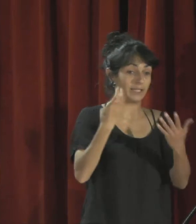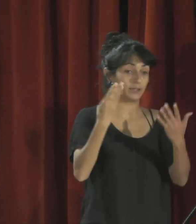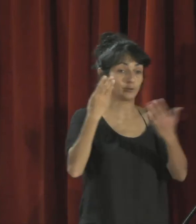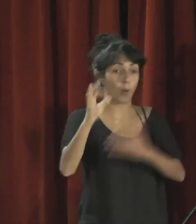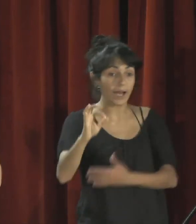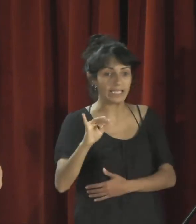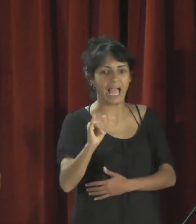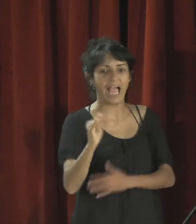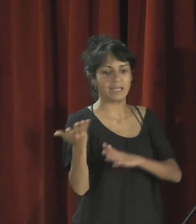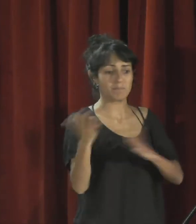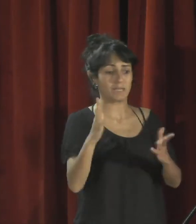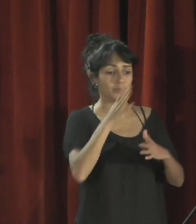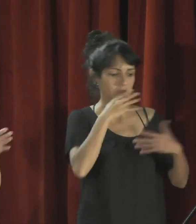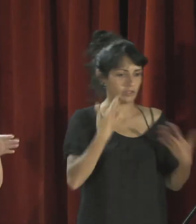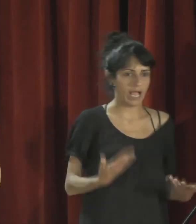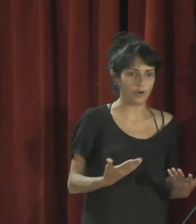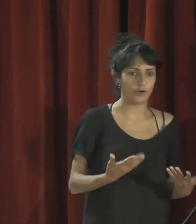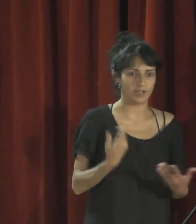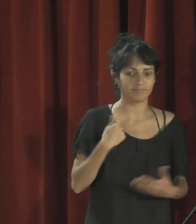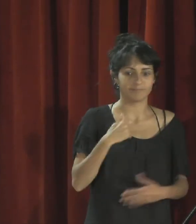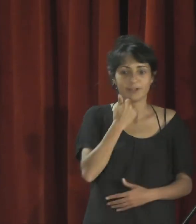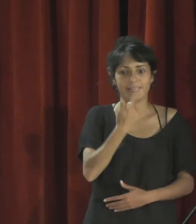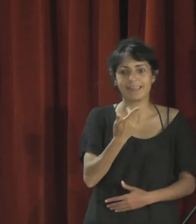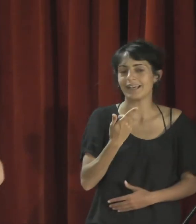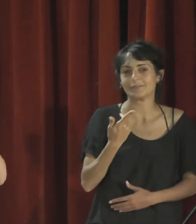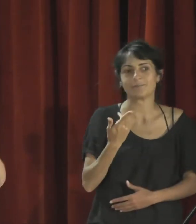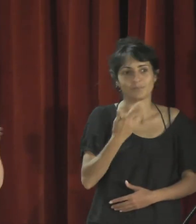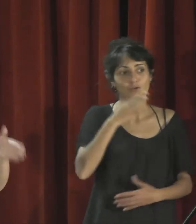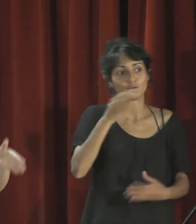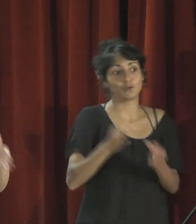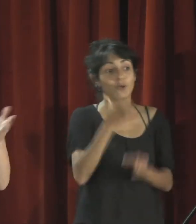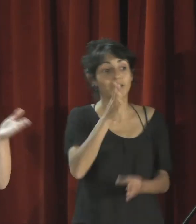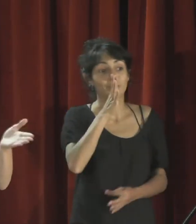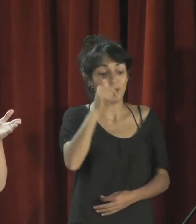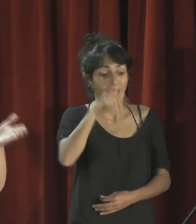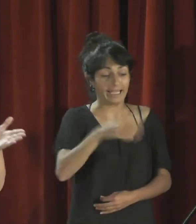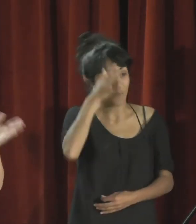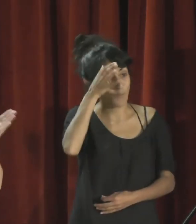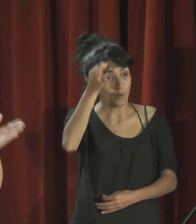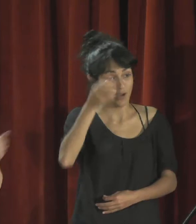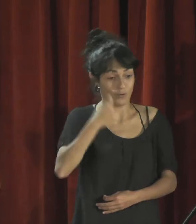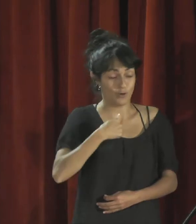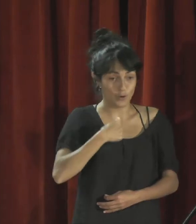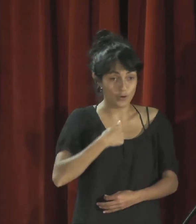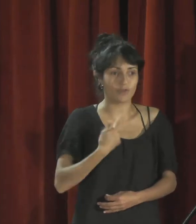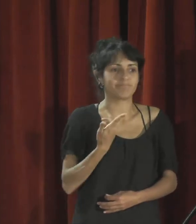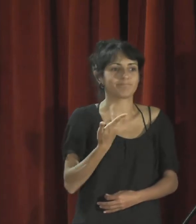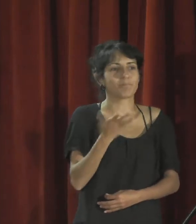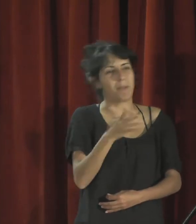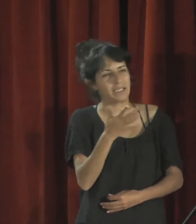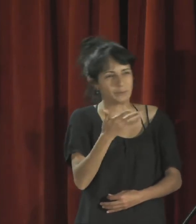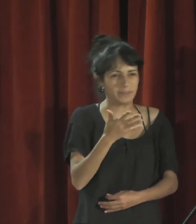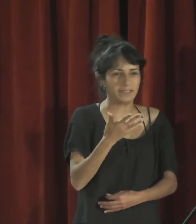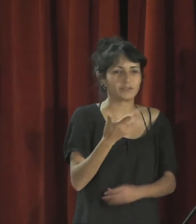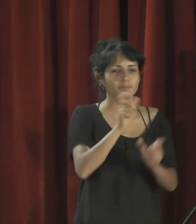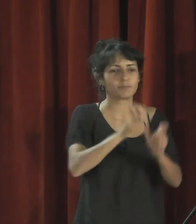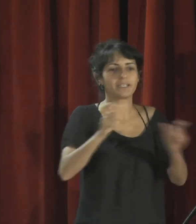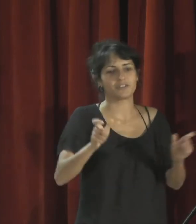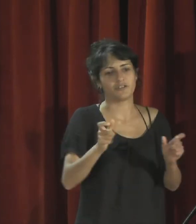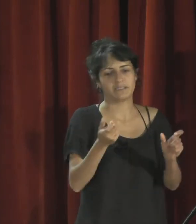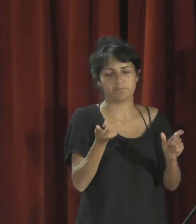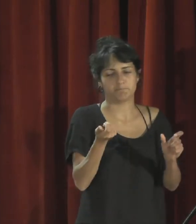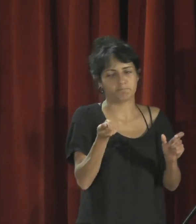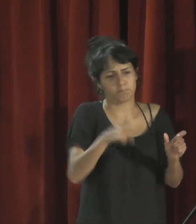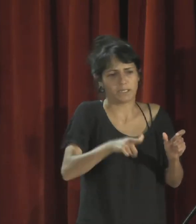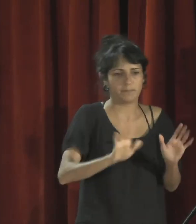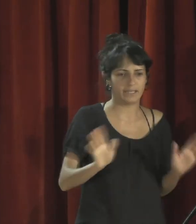sorte teñen en Béjar, porque na Ponte Nova hai exactamente a mitade ou menos da poboación que había en 1940, o cal é sangrante.